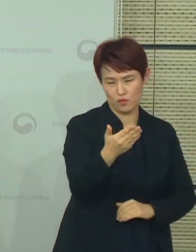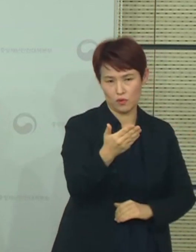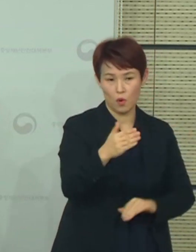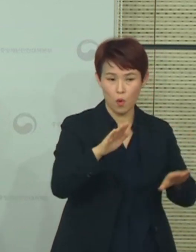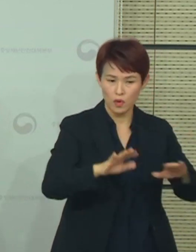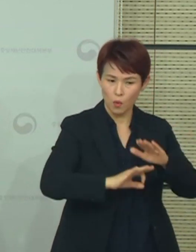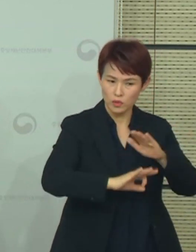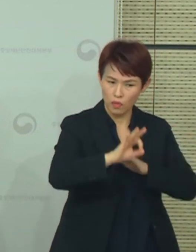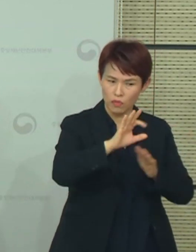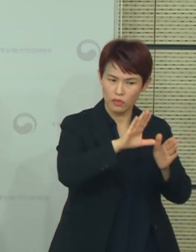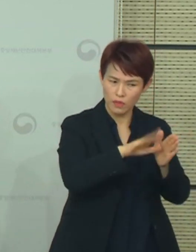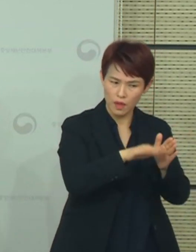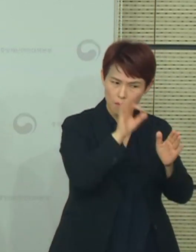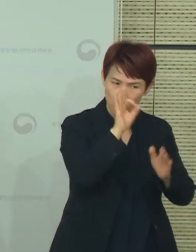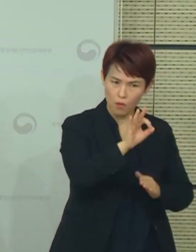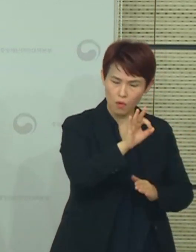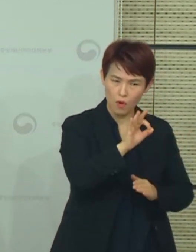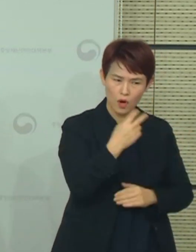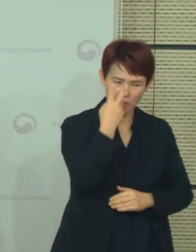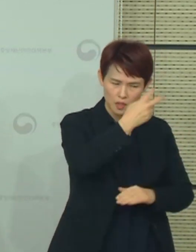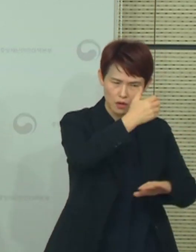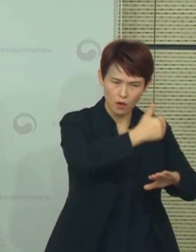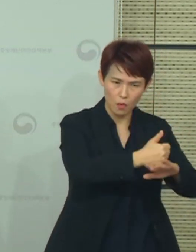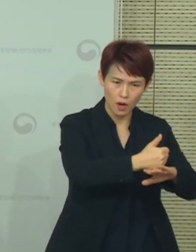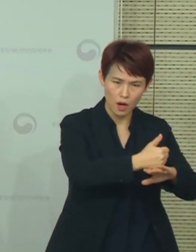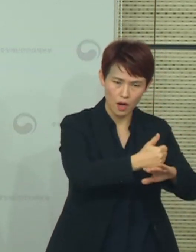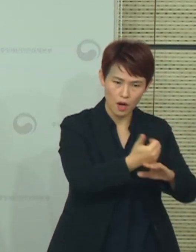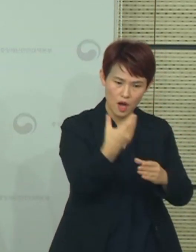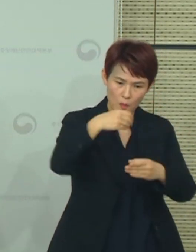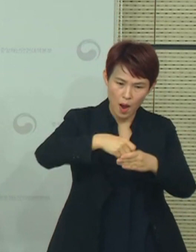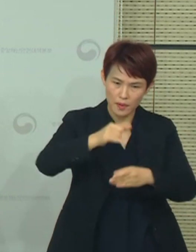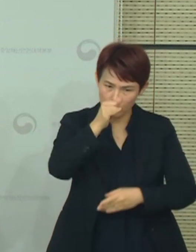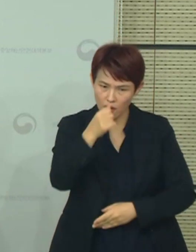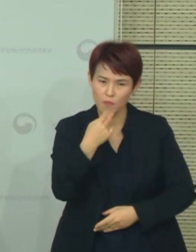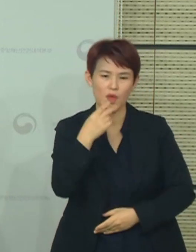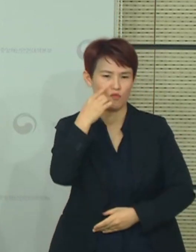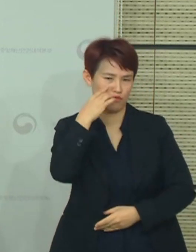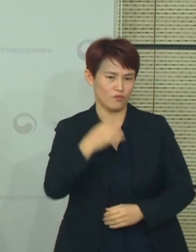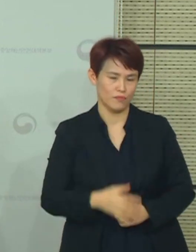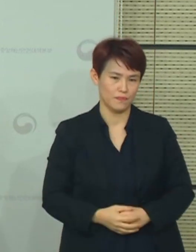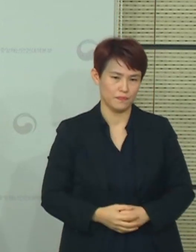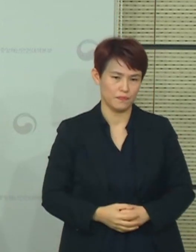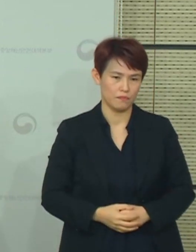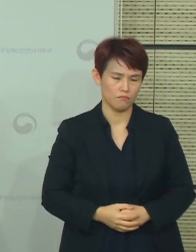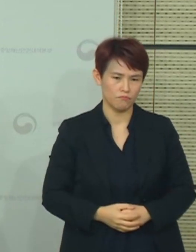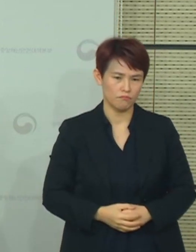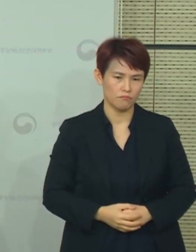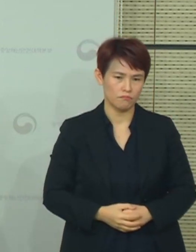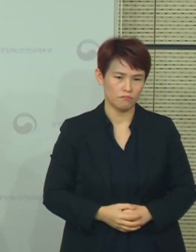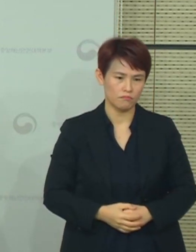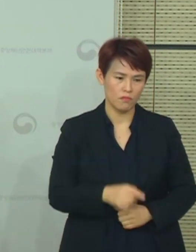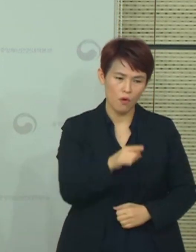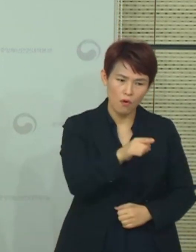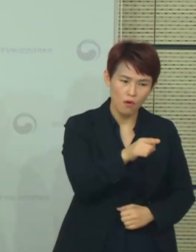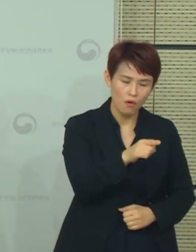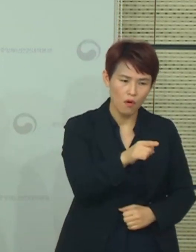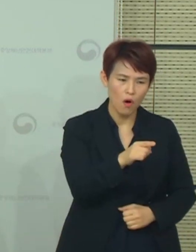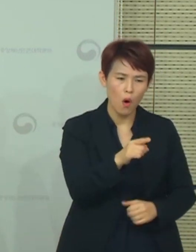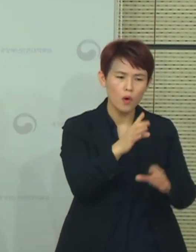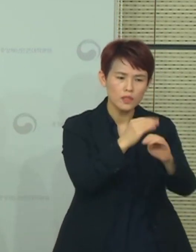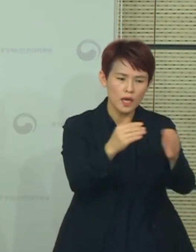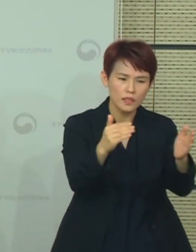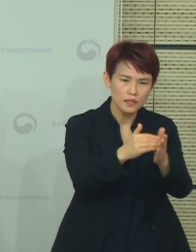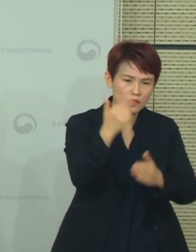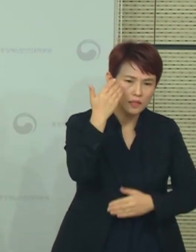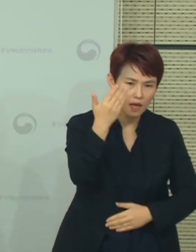오전 증가분에 이들의 검사 결과가 반영된 것인지 확인 부탁드리고 또 이게 또 어떻게 또 언제까지